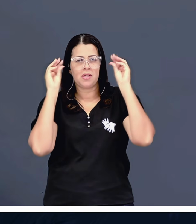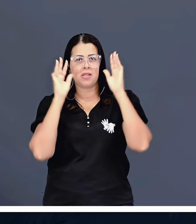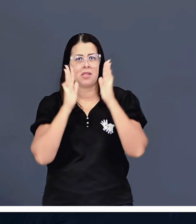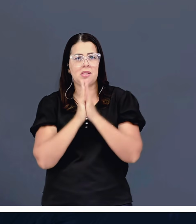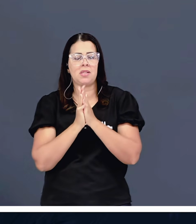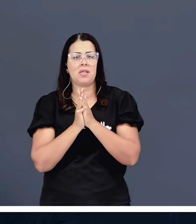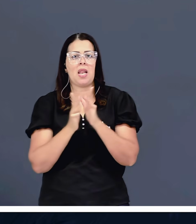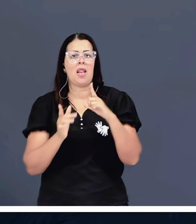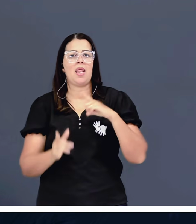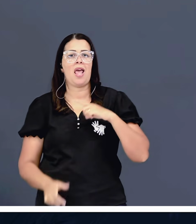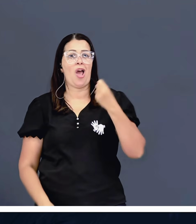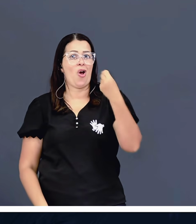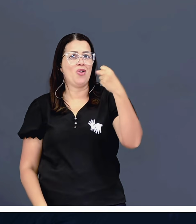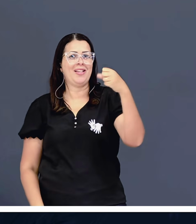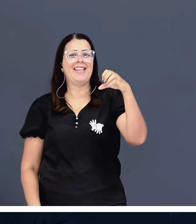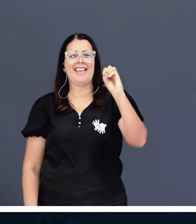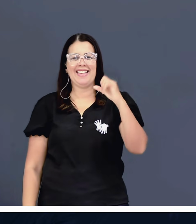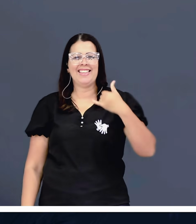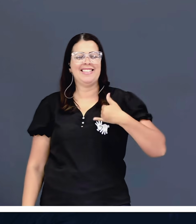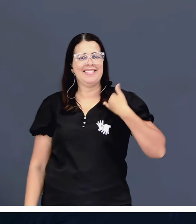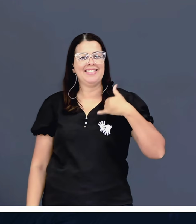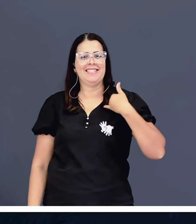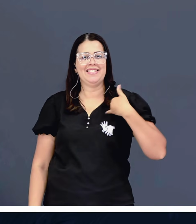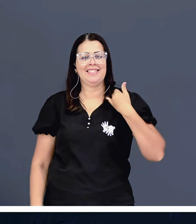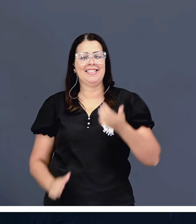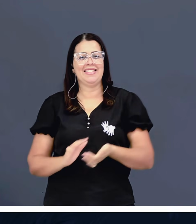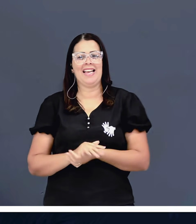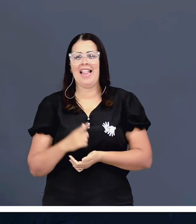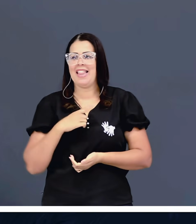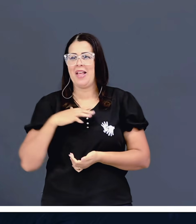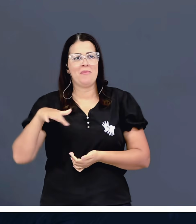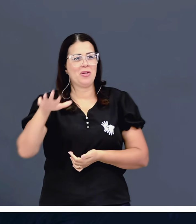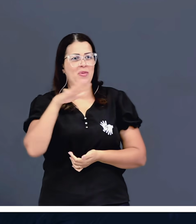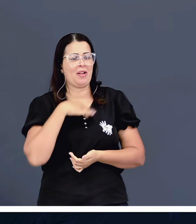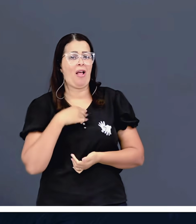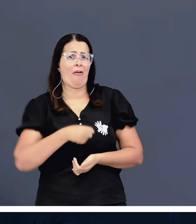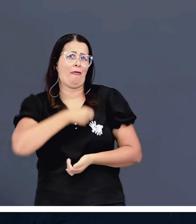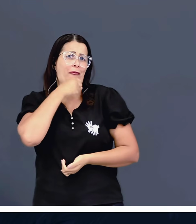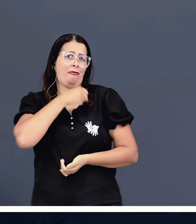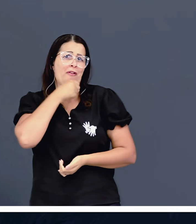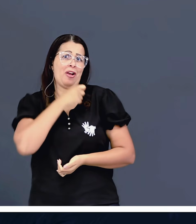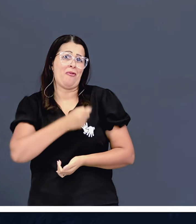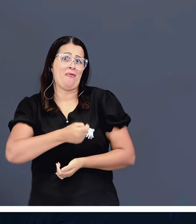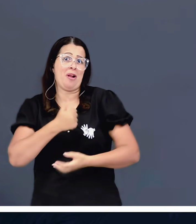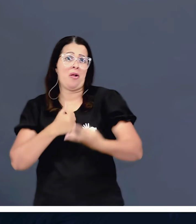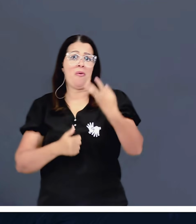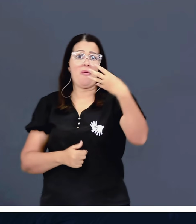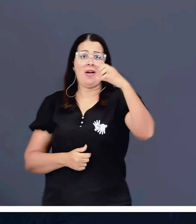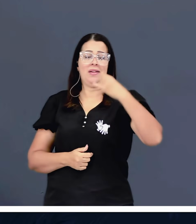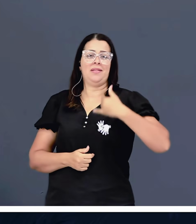Ele tinha 80 anos. Tem gente já se considerando velho com 40, né?